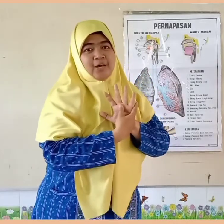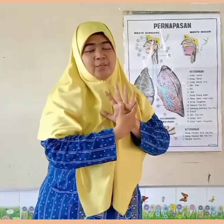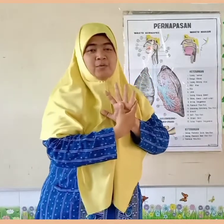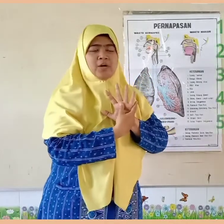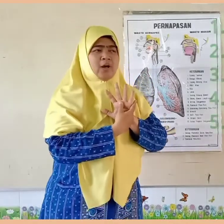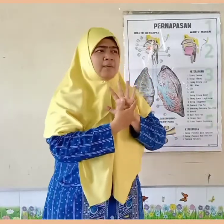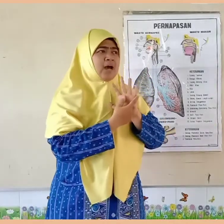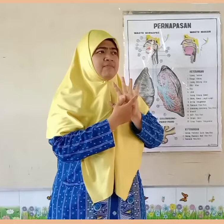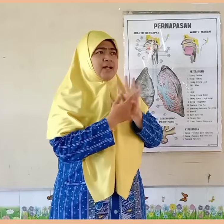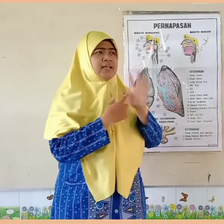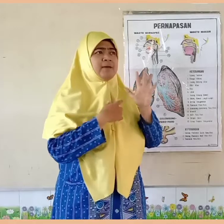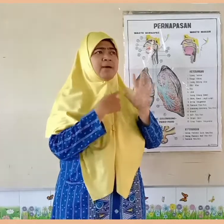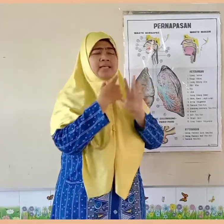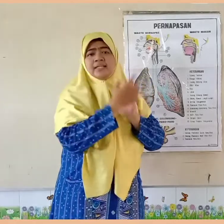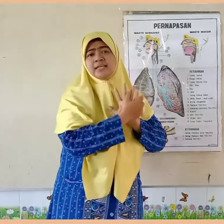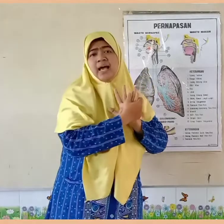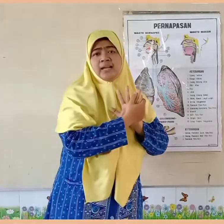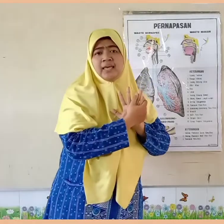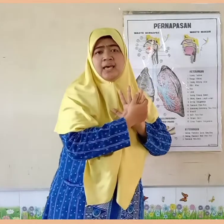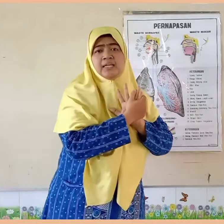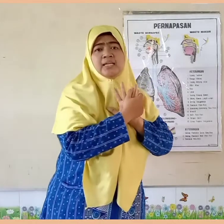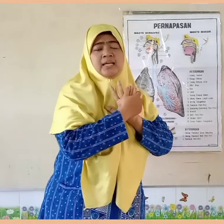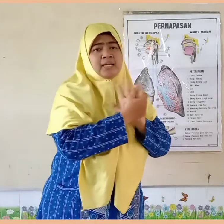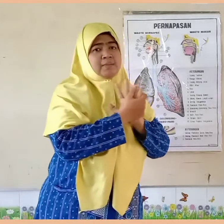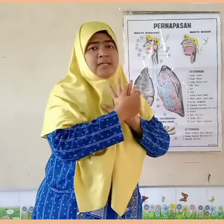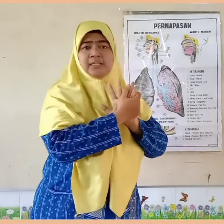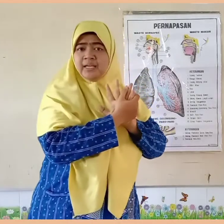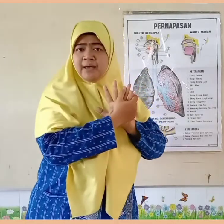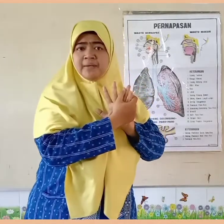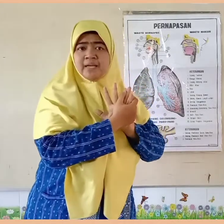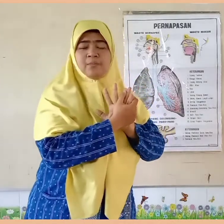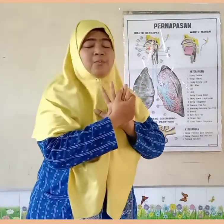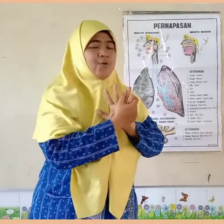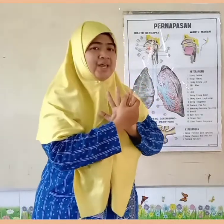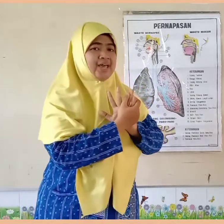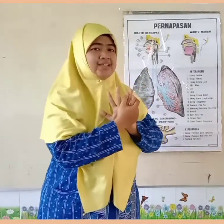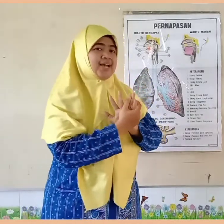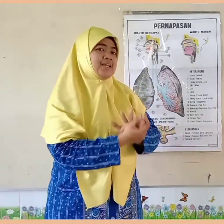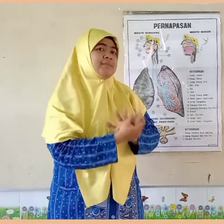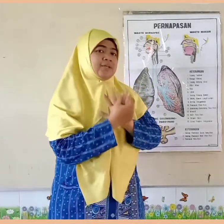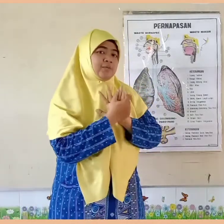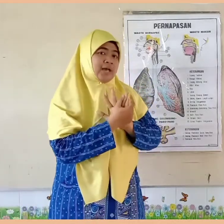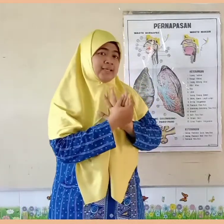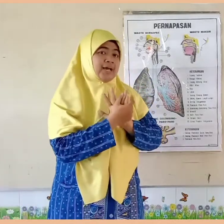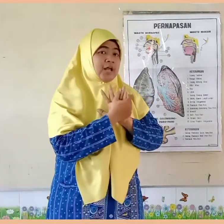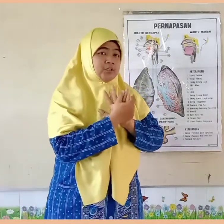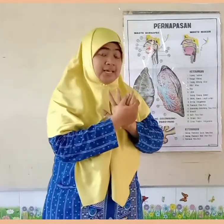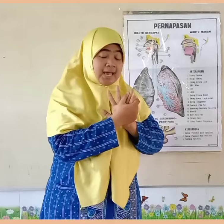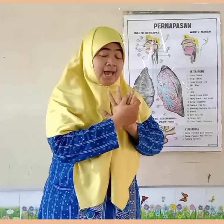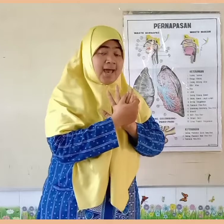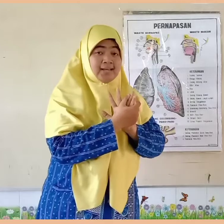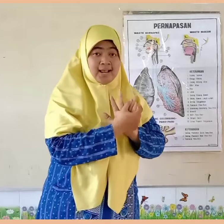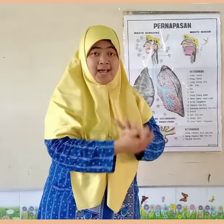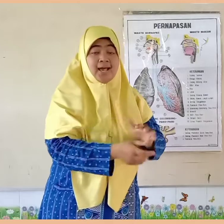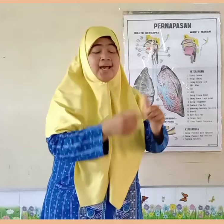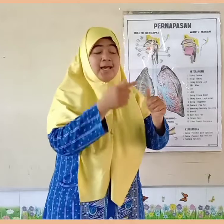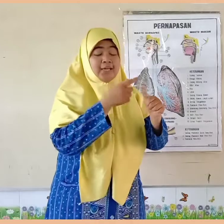Bu, kalau menghafalkannya banyak sekali, diringkas menjadi 3 bisa Bu, boleh. Jadi menyebutkannya kalau 3 adalah